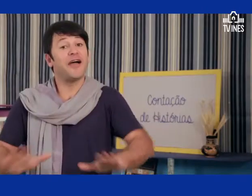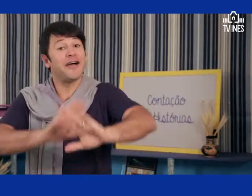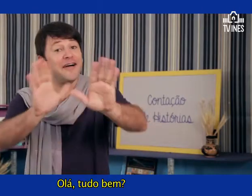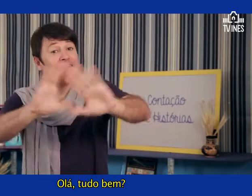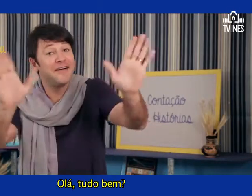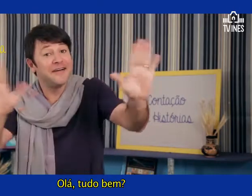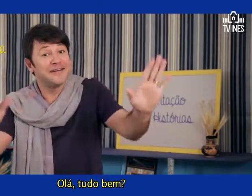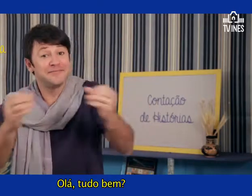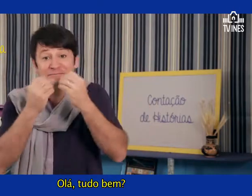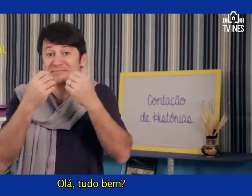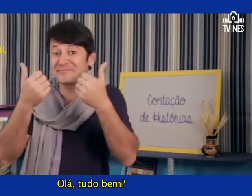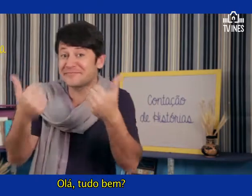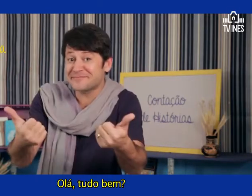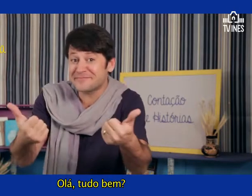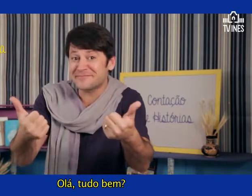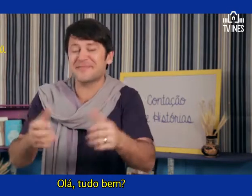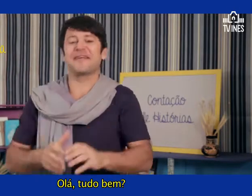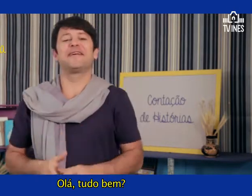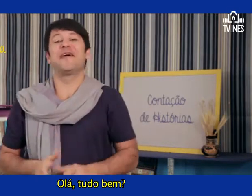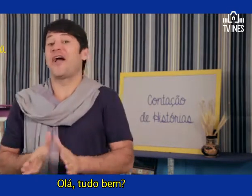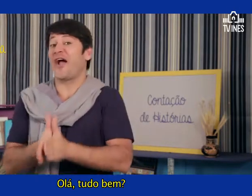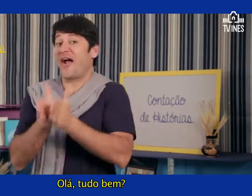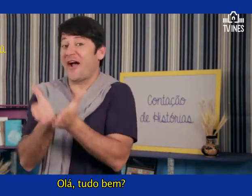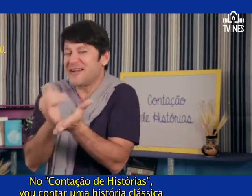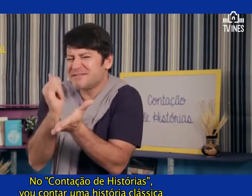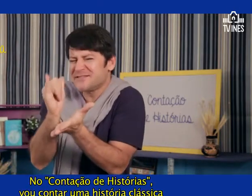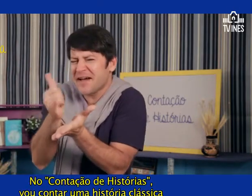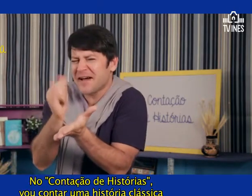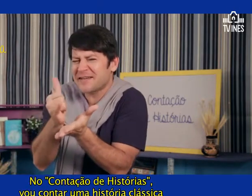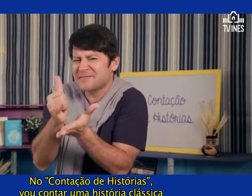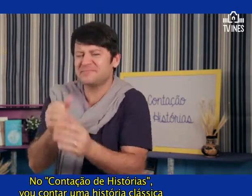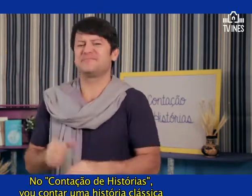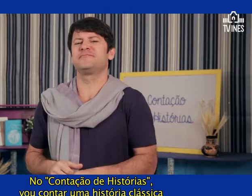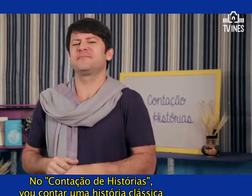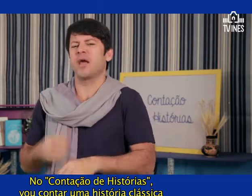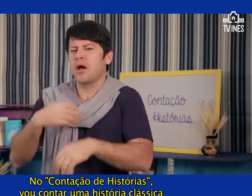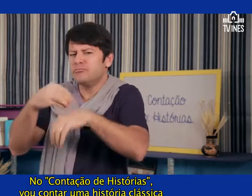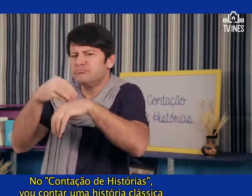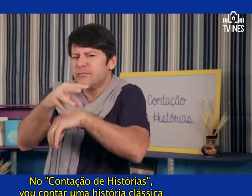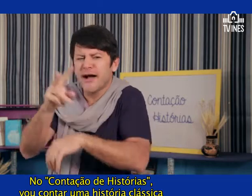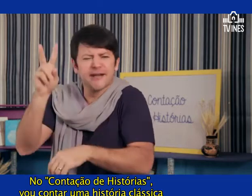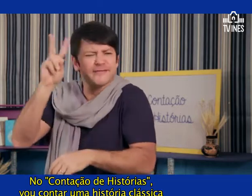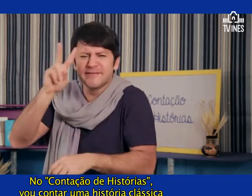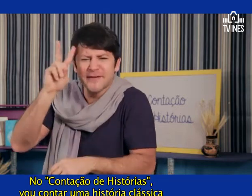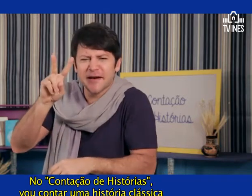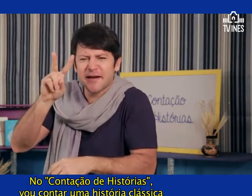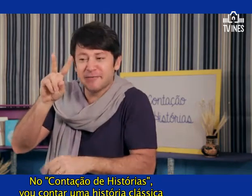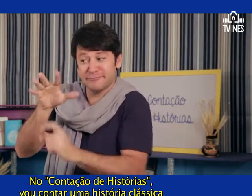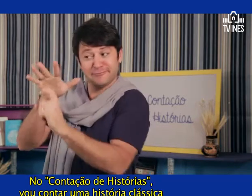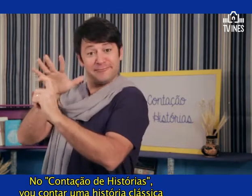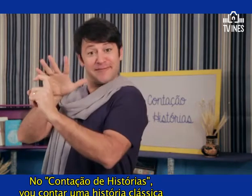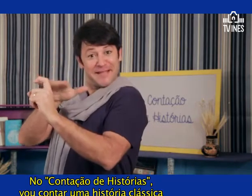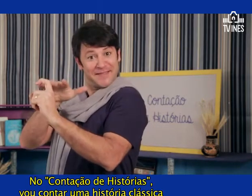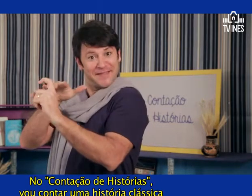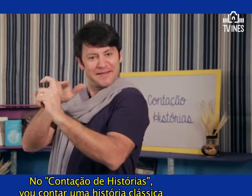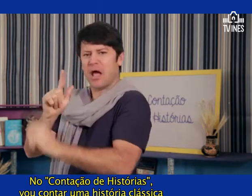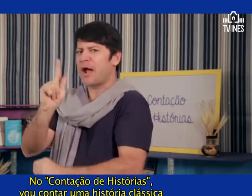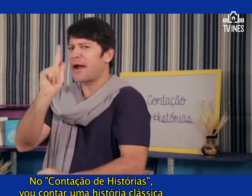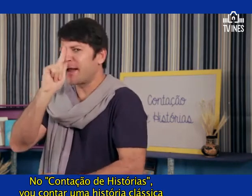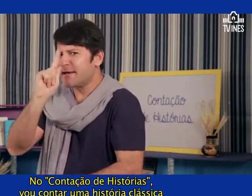Olá, tudo bem? No Contação de Histórias, vou contar uma história clássica